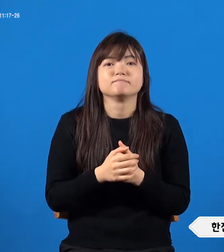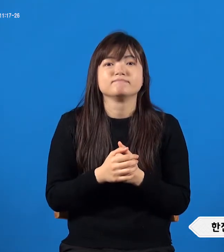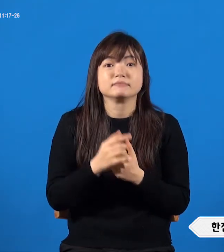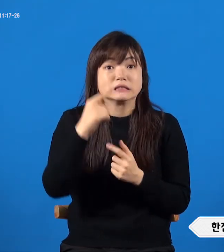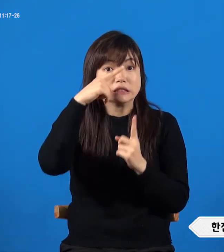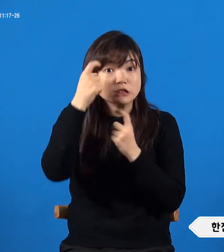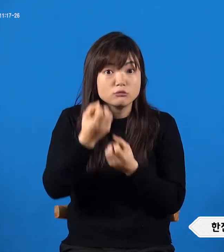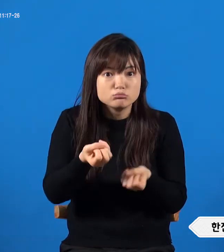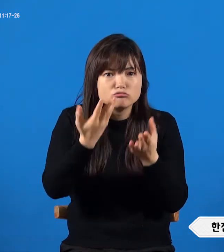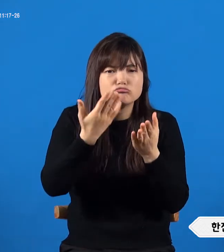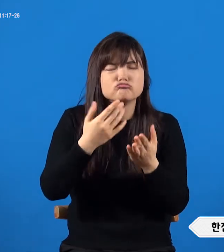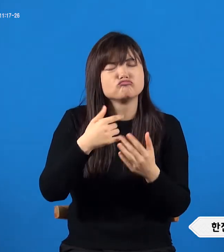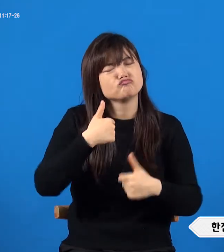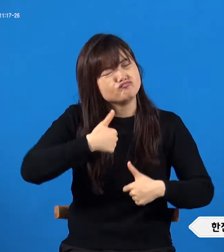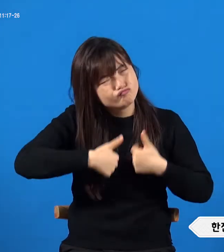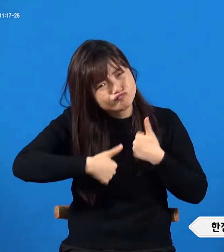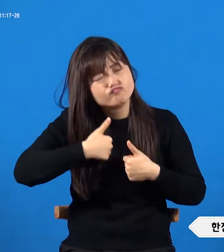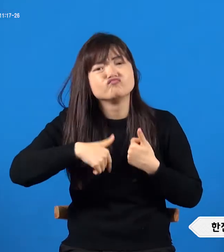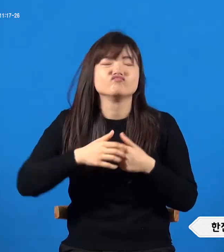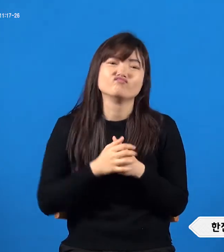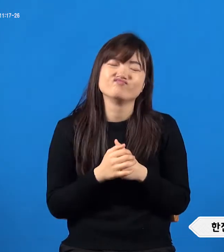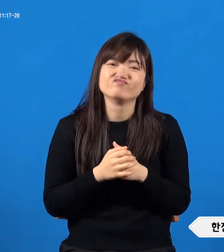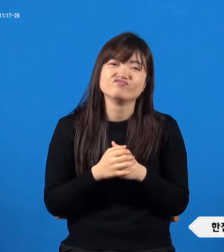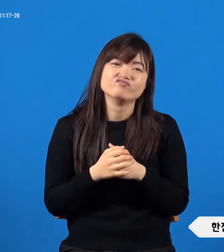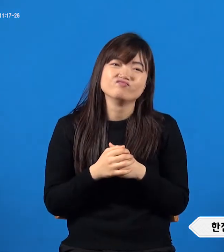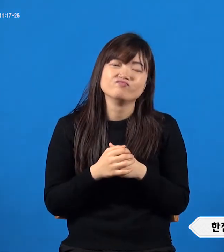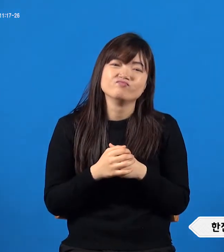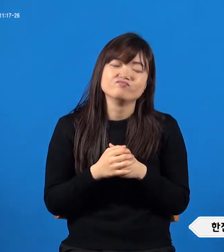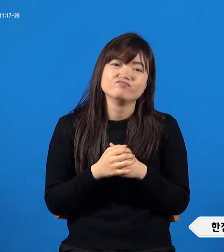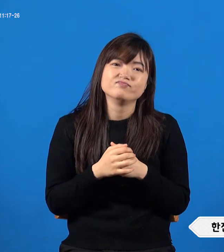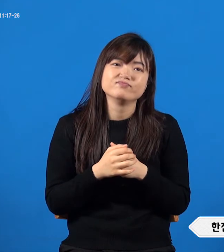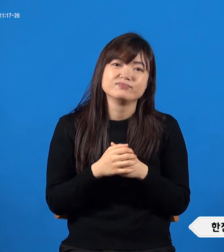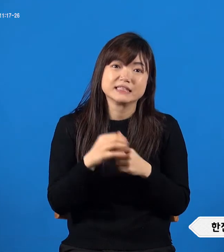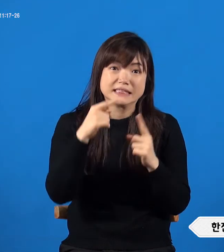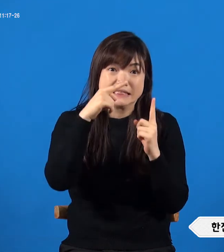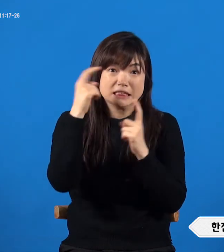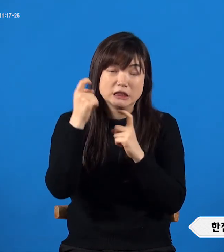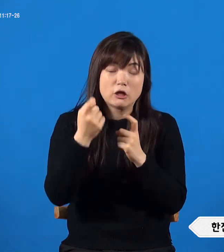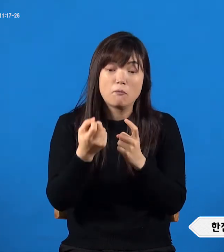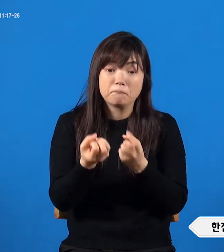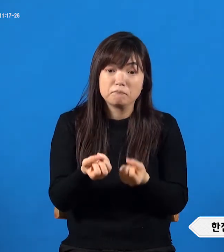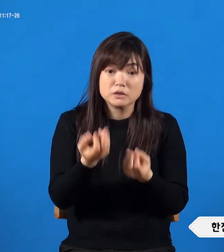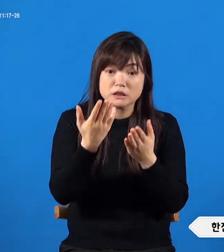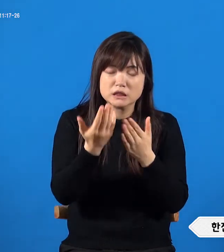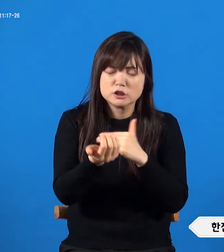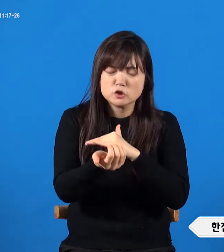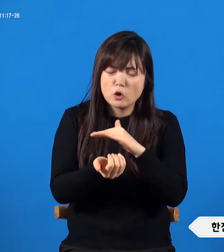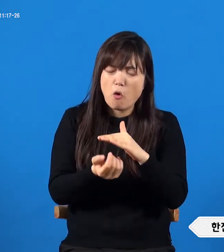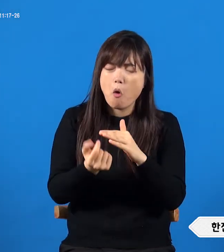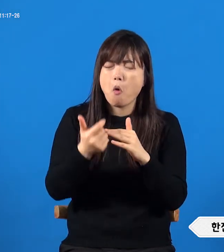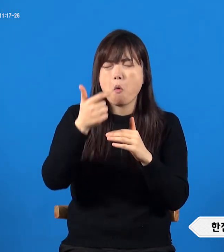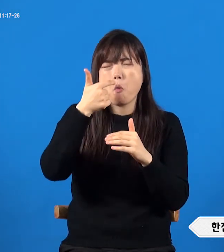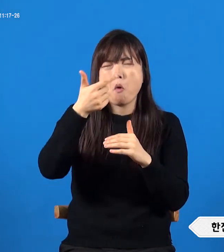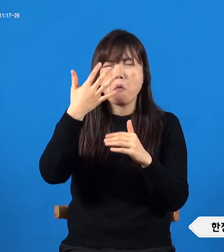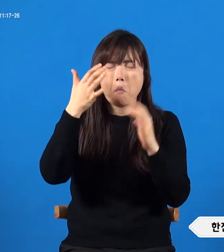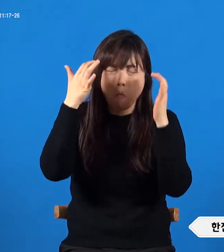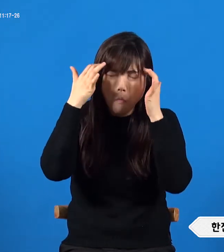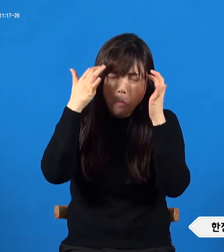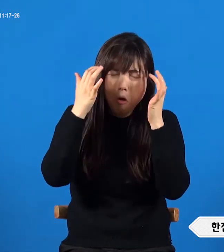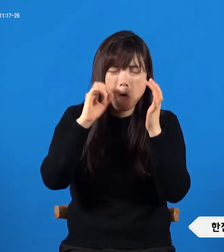기념식은 기쁜 자리지요. 물론 이 기념식이 있기까지 과거에 무슨 고난도 있을